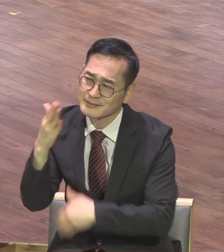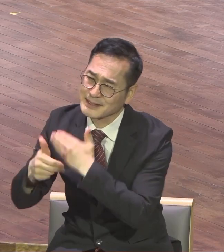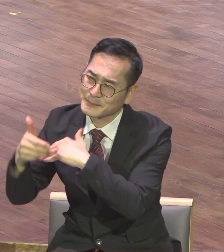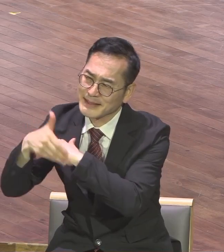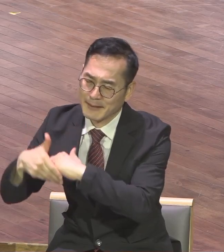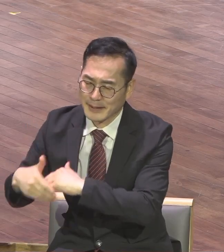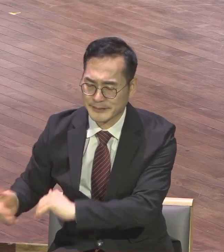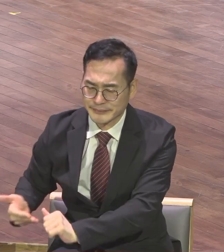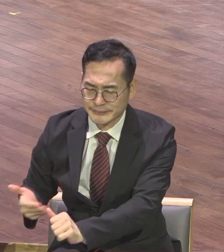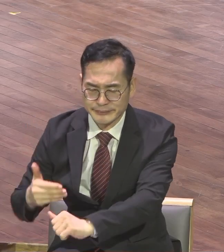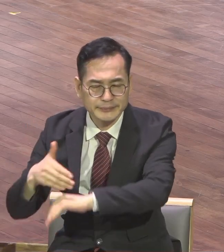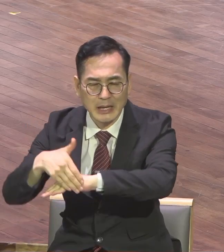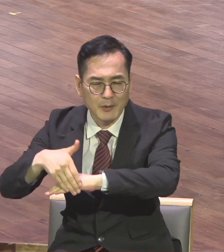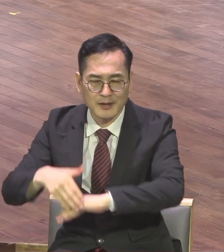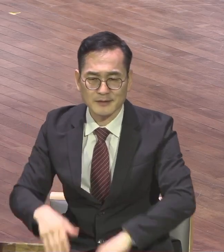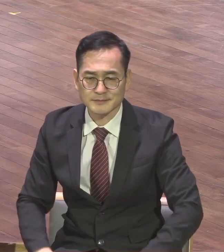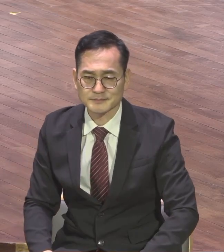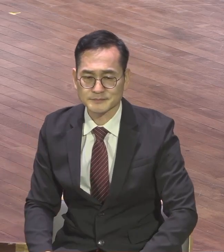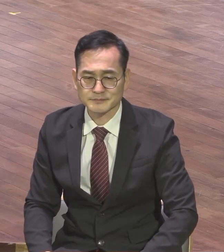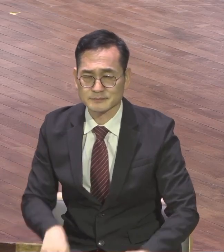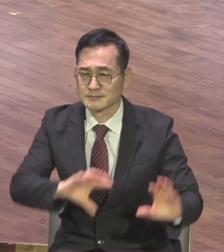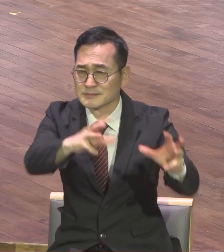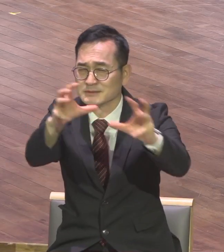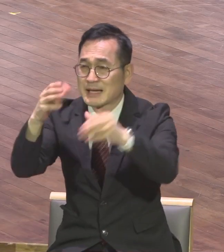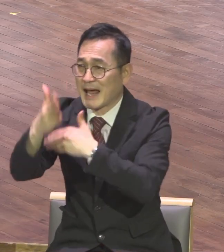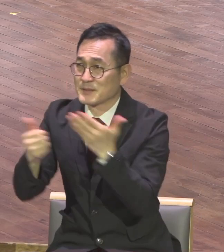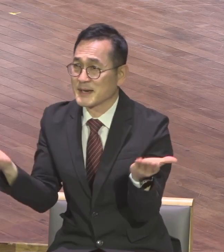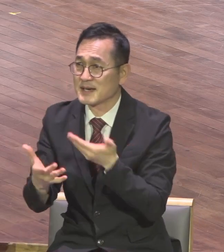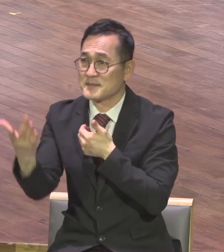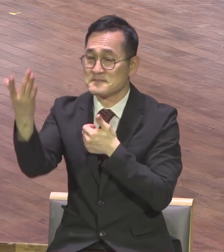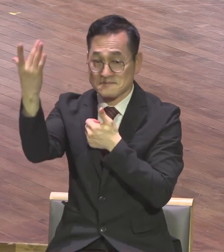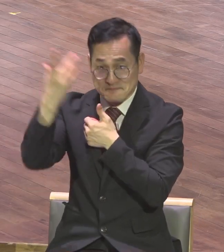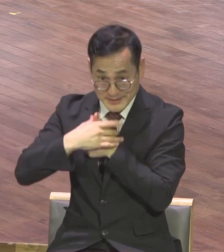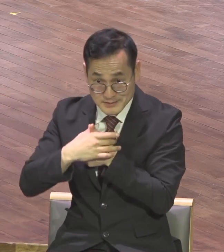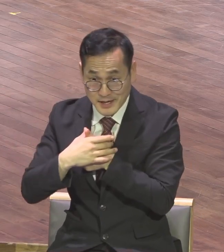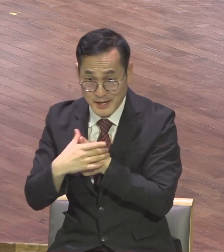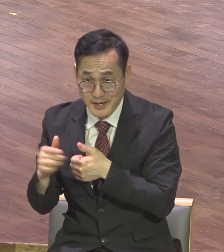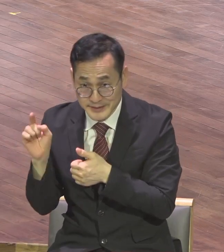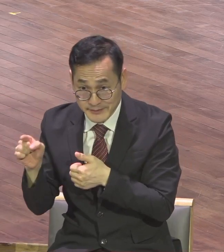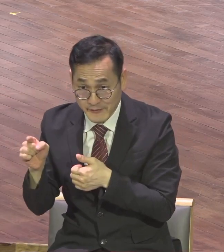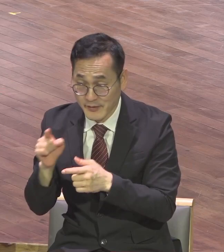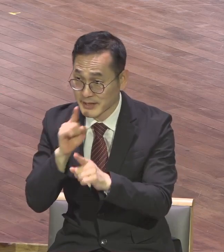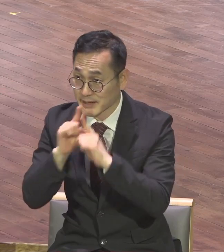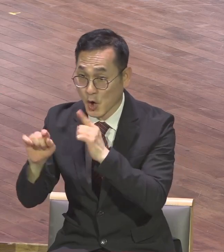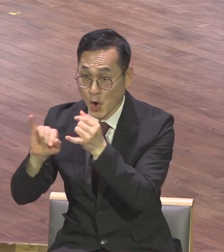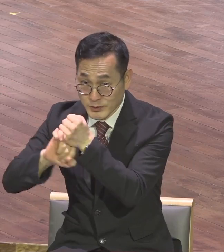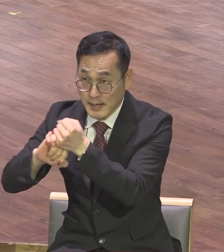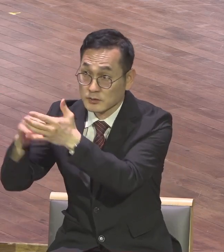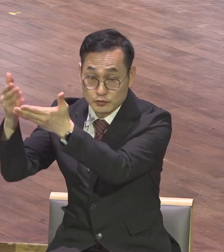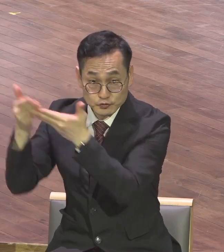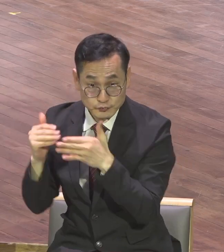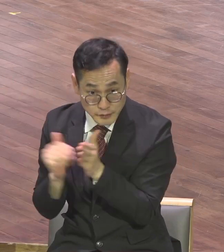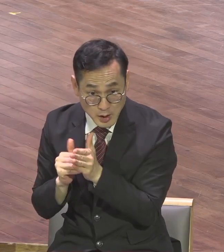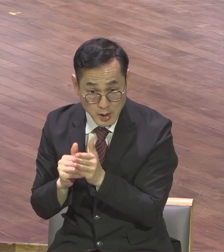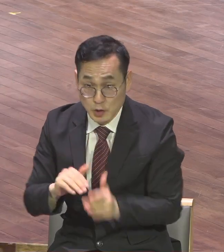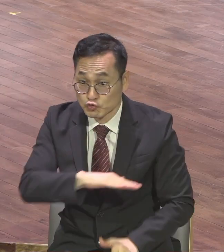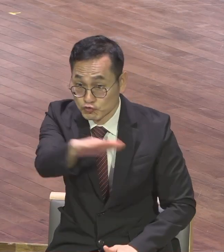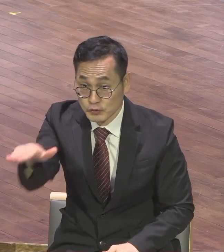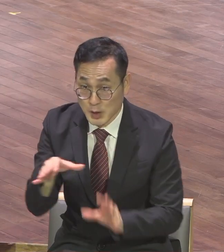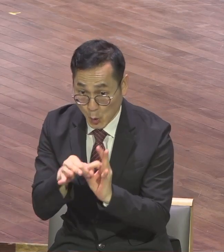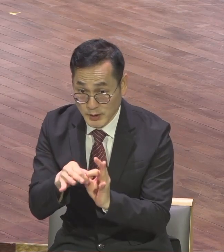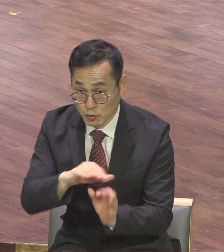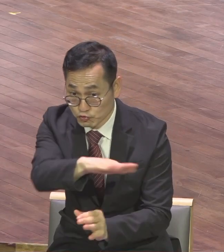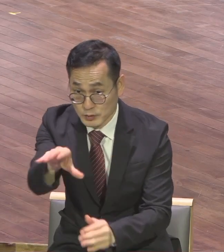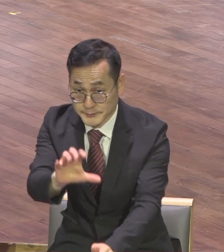지금 우리에게도 만국을 기업으로 얻게 하리라. 이 언약을 주신 하나님께서 우리를